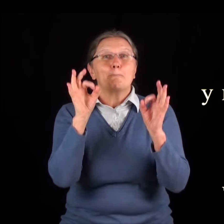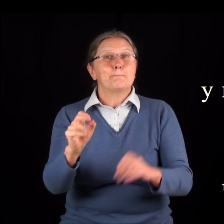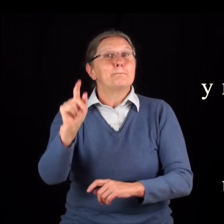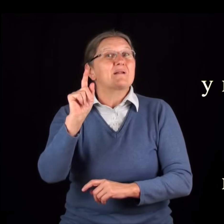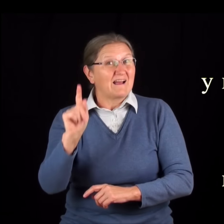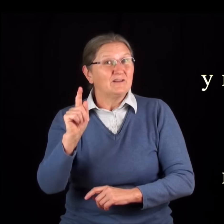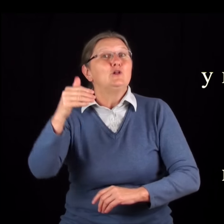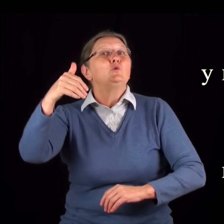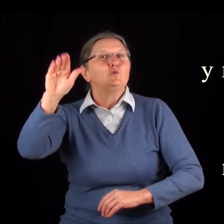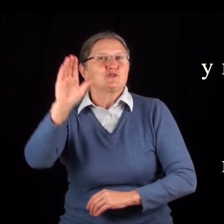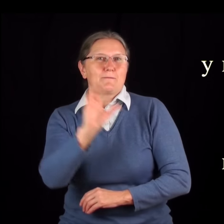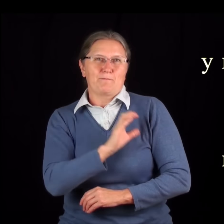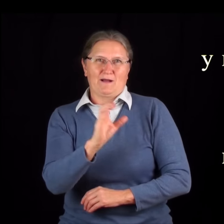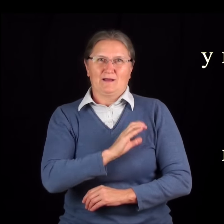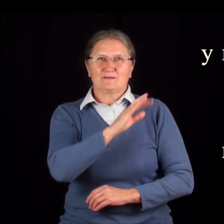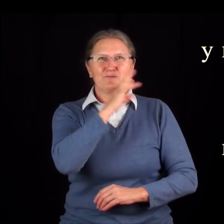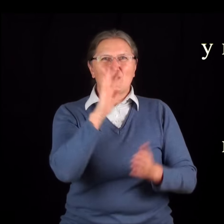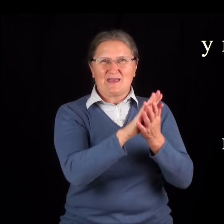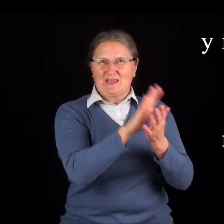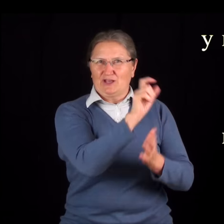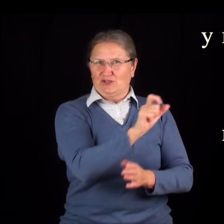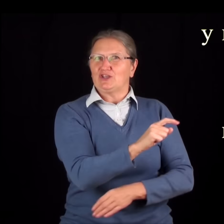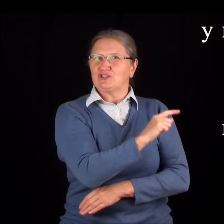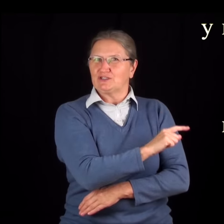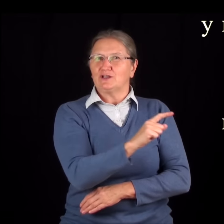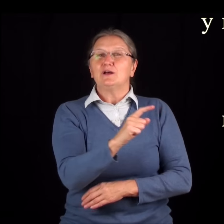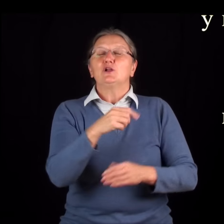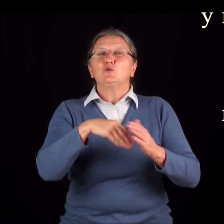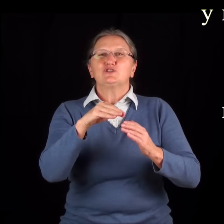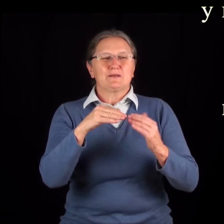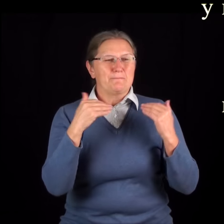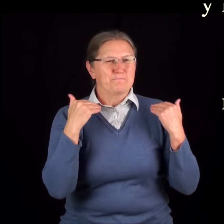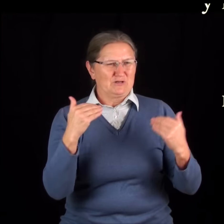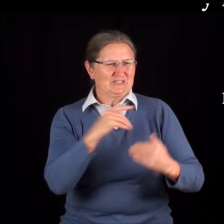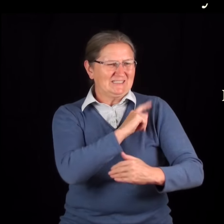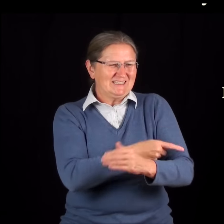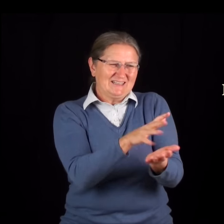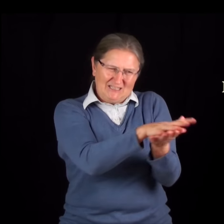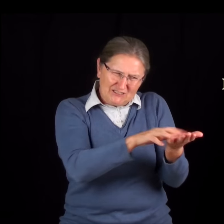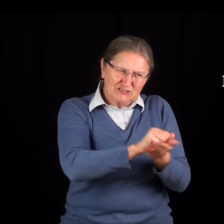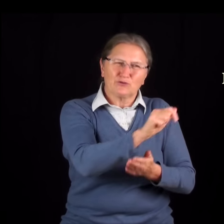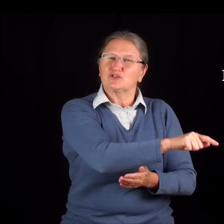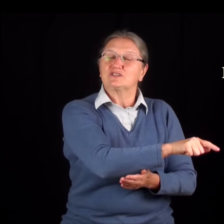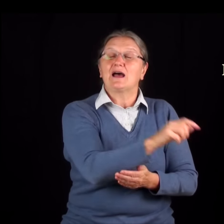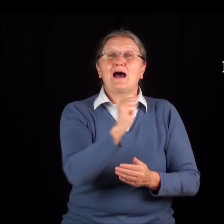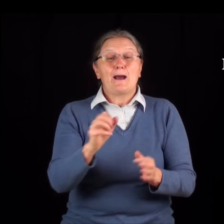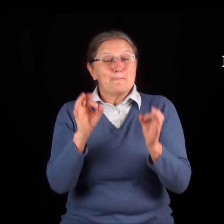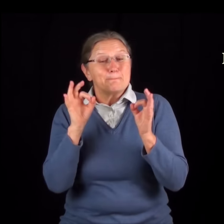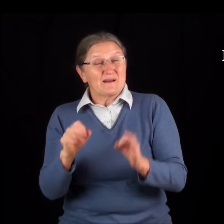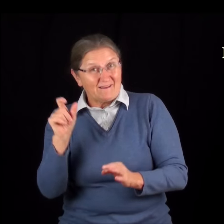праведника лучше богатства многих нечестивых, ибо мышцы нечестивых сокрушатся, а праведников